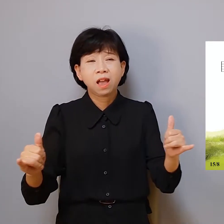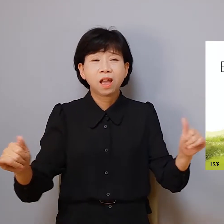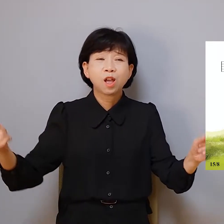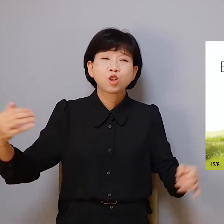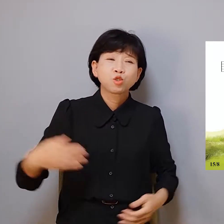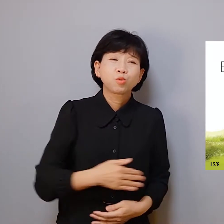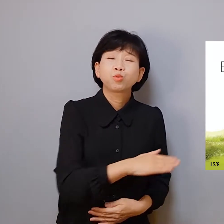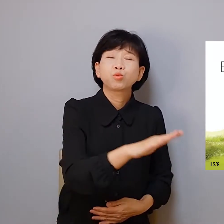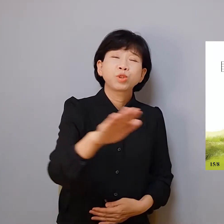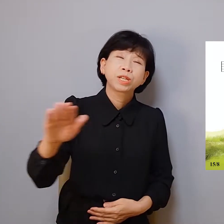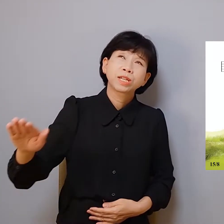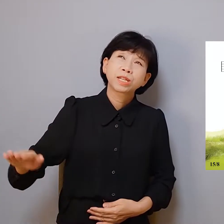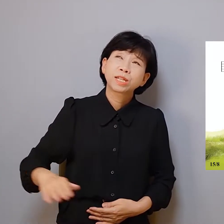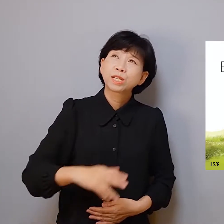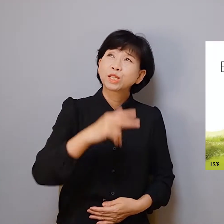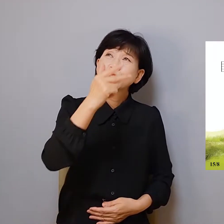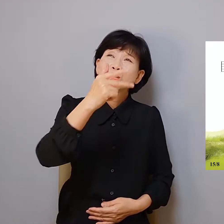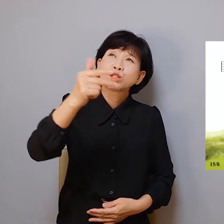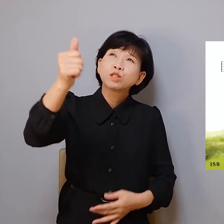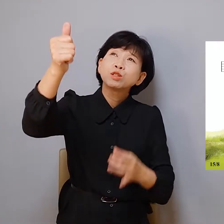죄인입니다. 우린